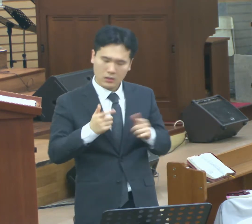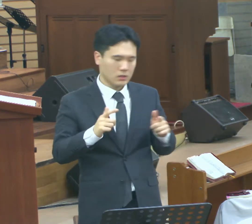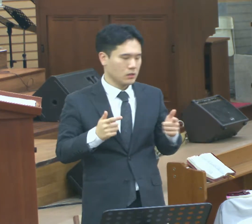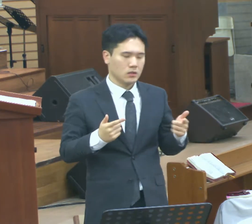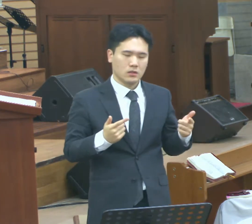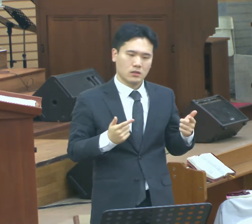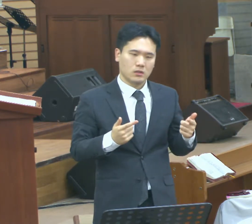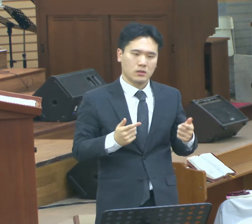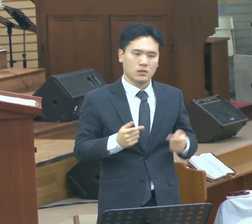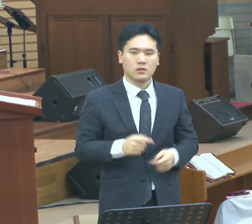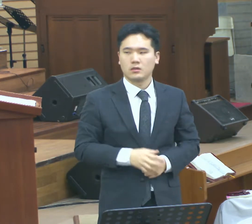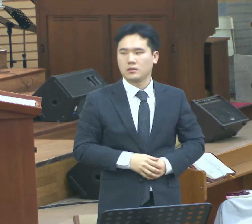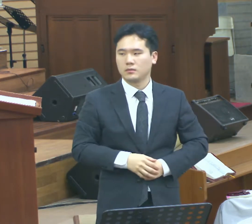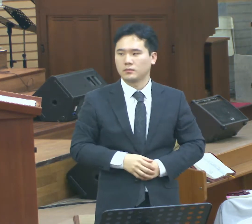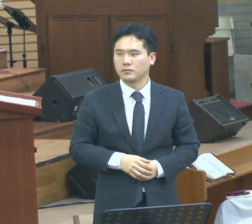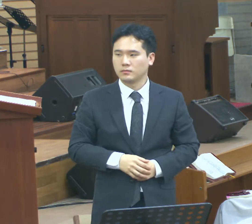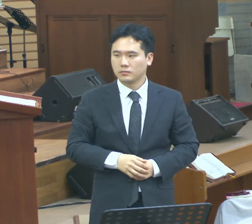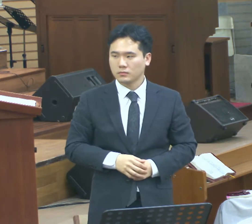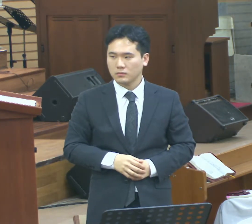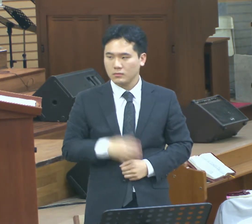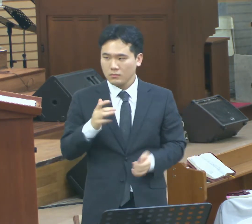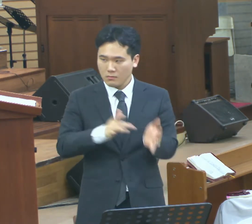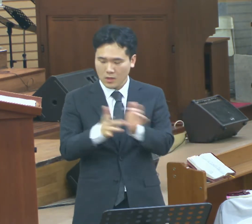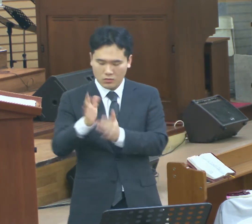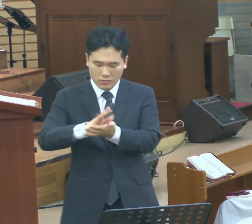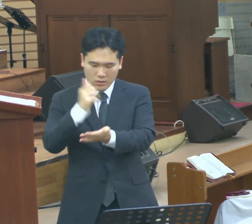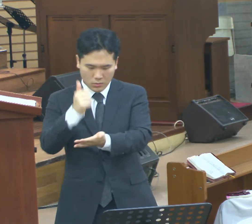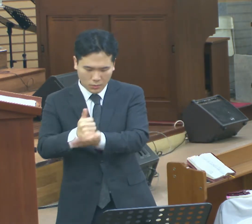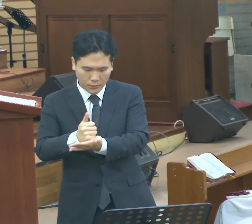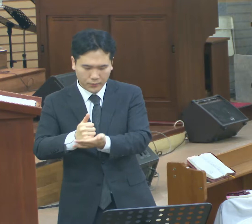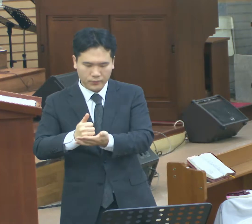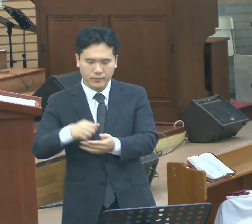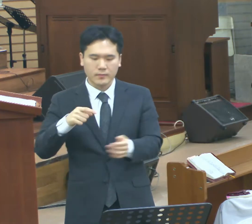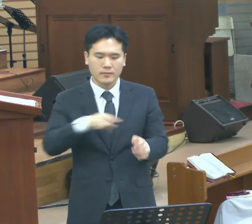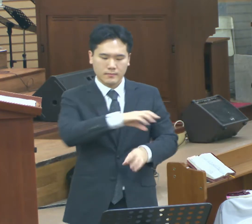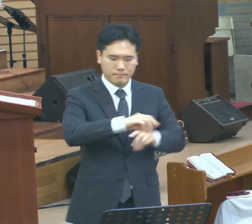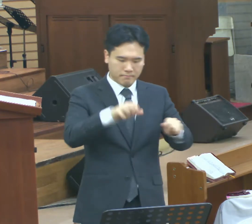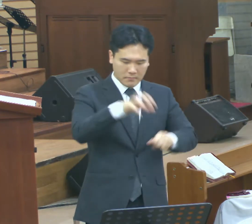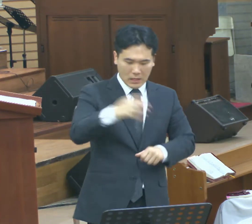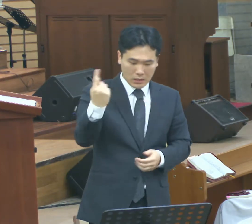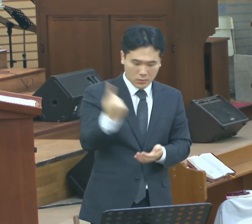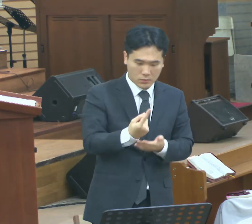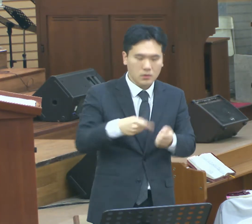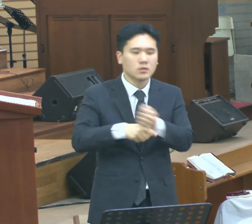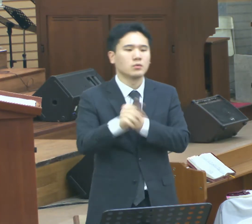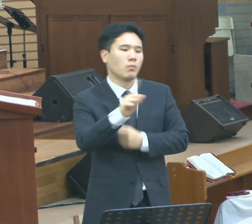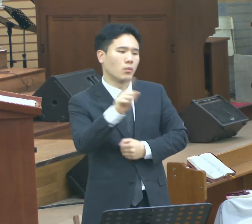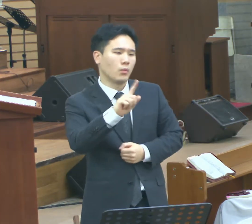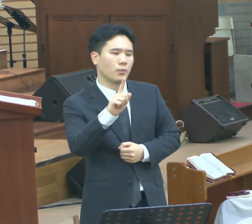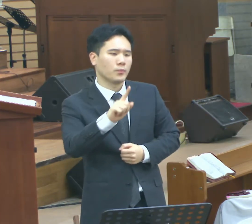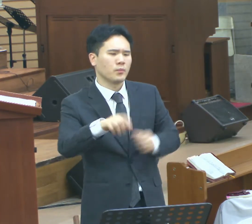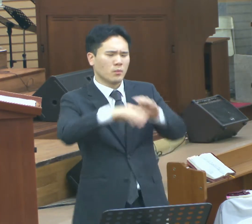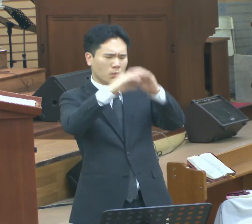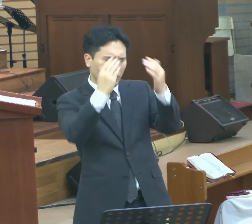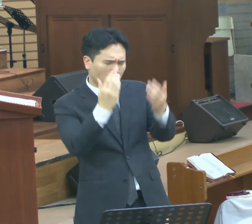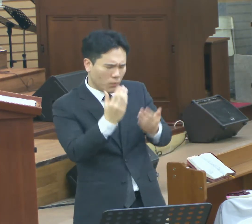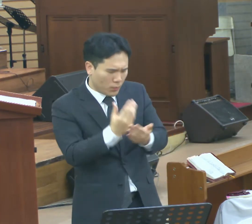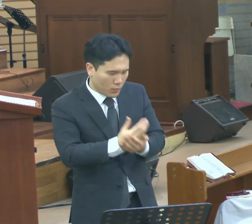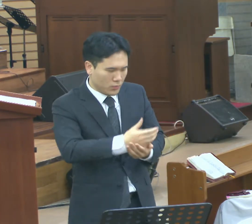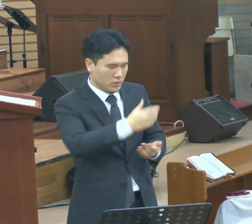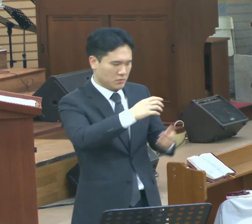예수 그리스도께서 이 세상에 오신 이유는 모든 족속의 이런 잘못을 고치기 위함이고 합당한 경배를